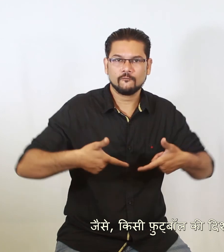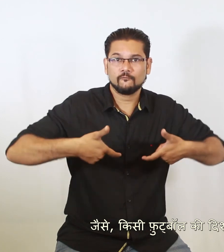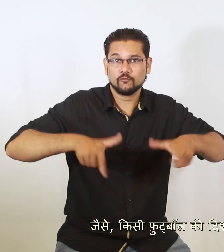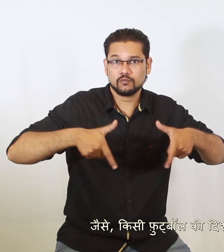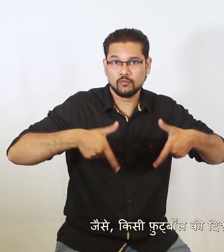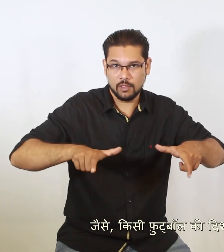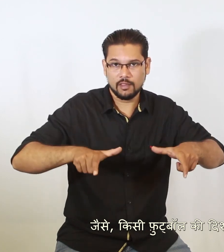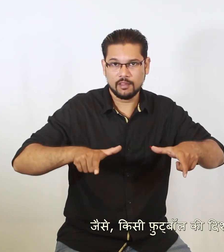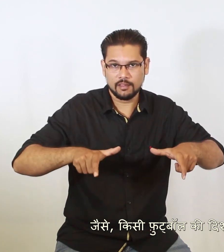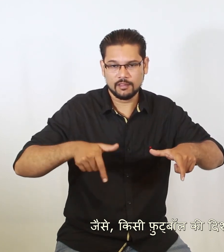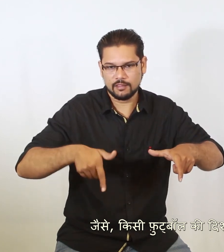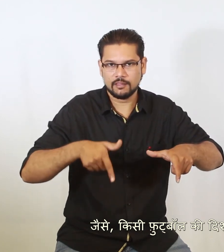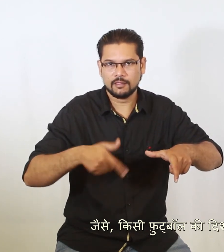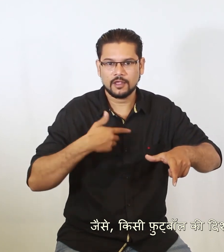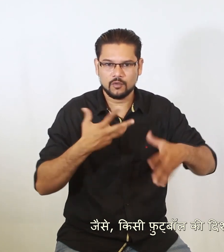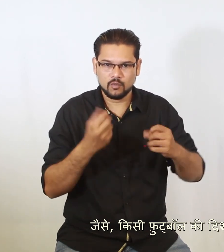जैसे किसी फुटबॉल की दिशा बदलने के लिए